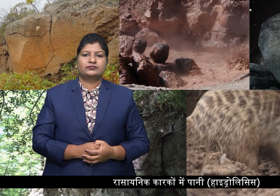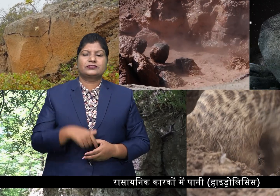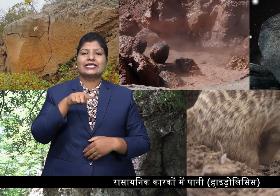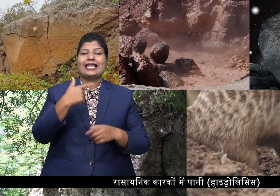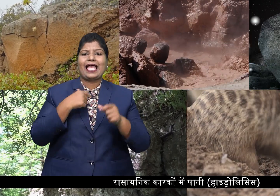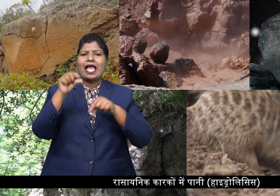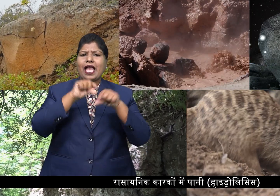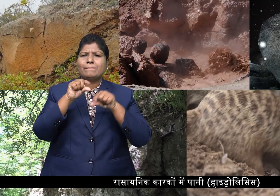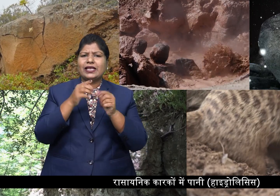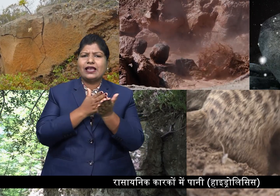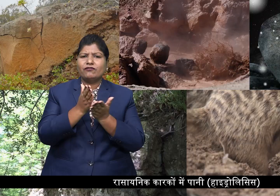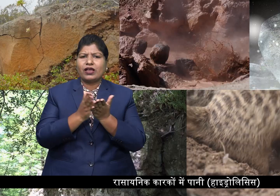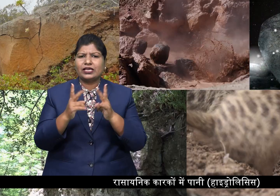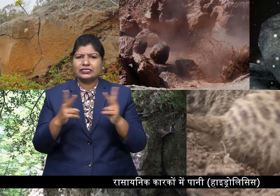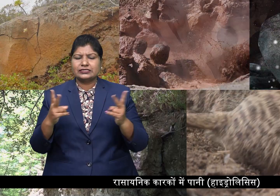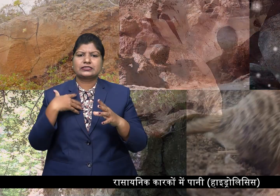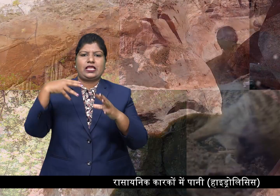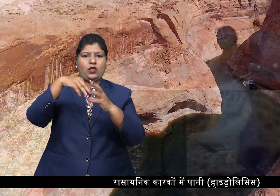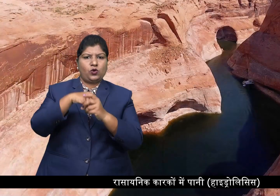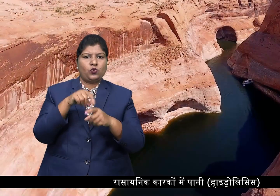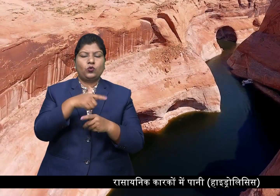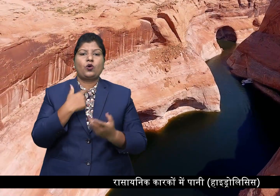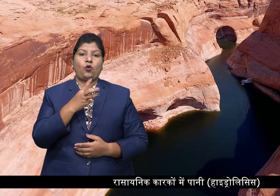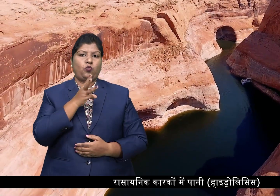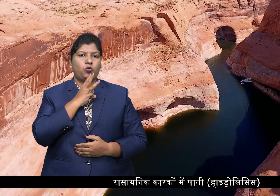रासायनिक कारकों में पानी, हाइड्रोलिसिस,